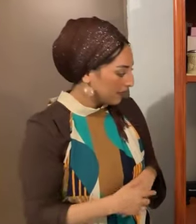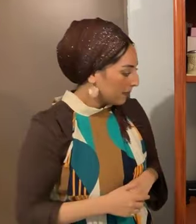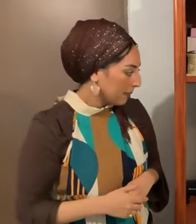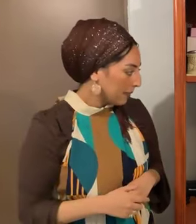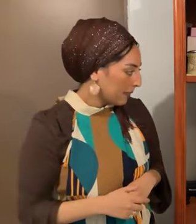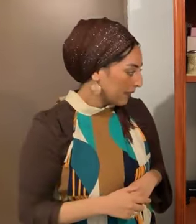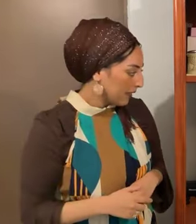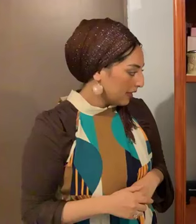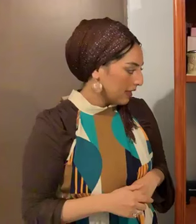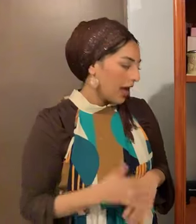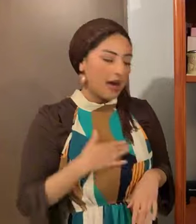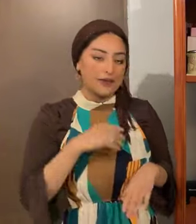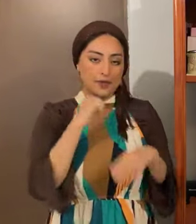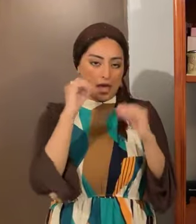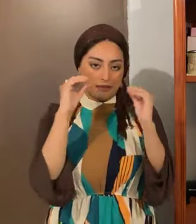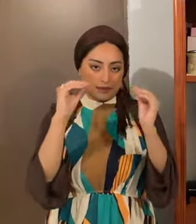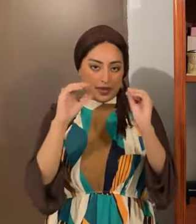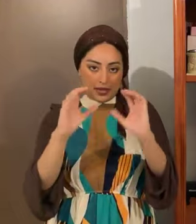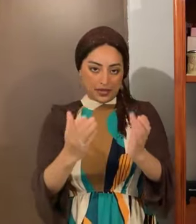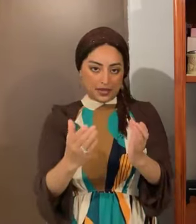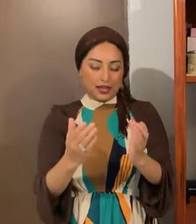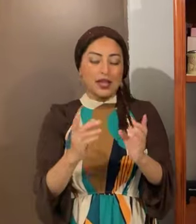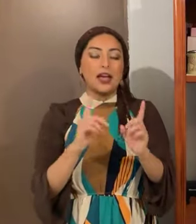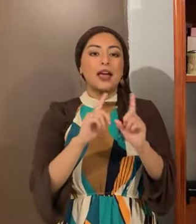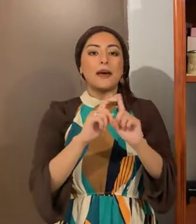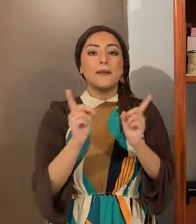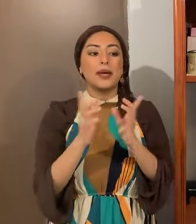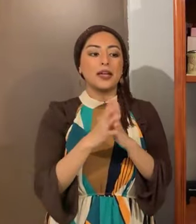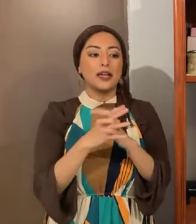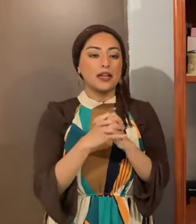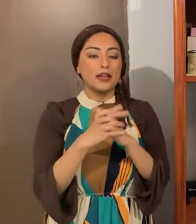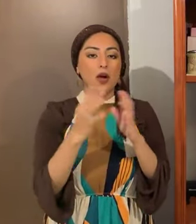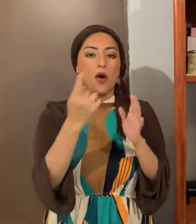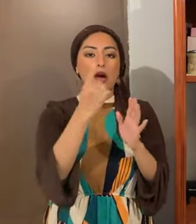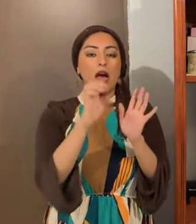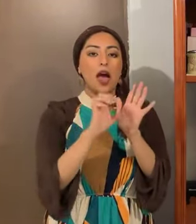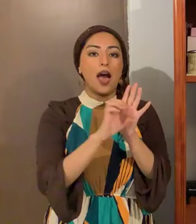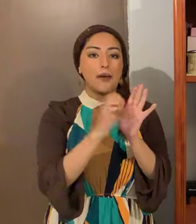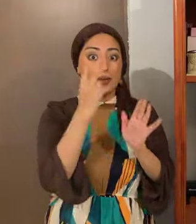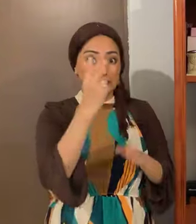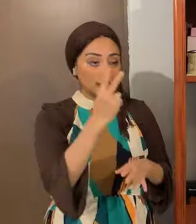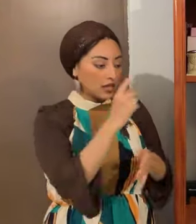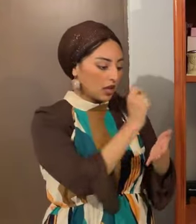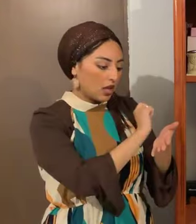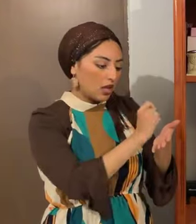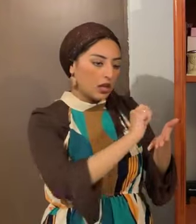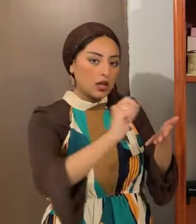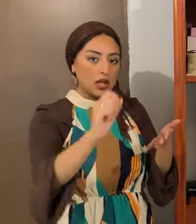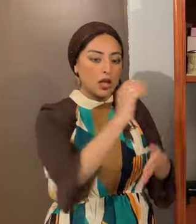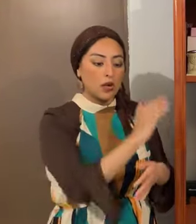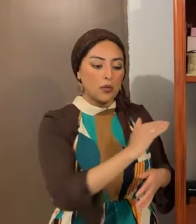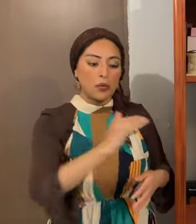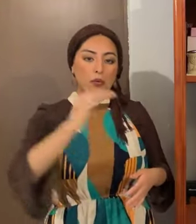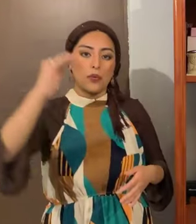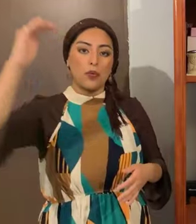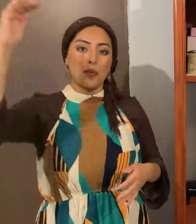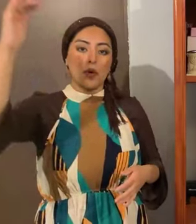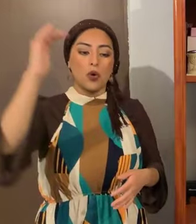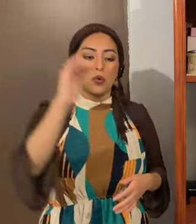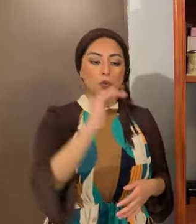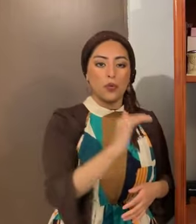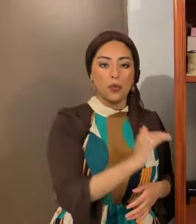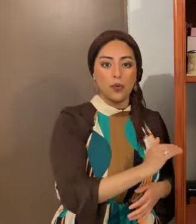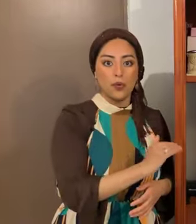aquí la idea no es clases de música, ¿verdad? Pero esas son es un ejemplo de escalas escritas, ¿sí?